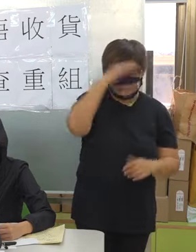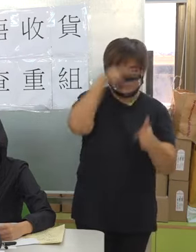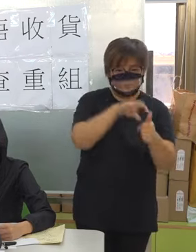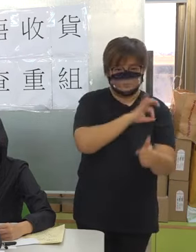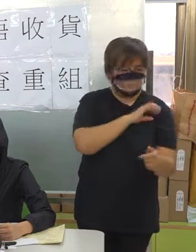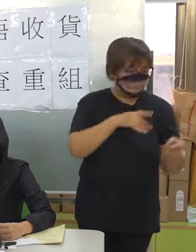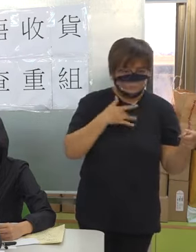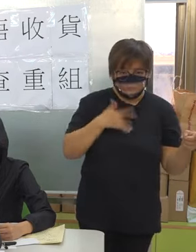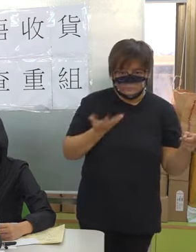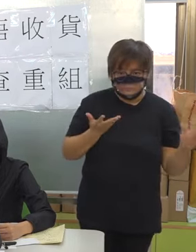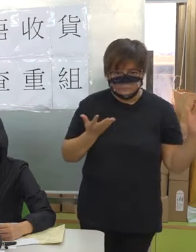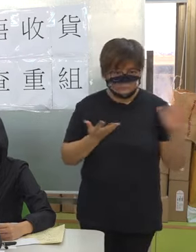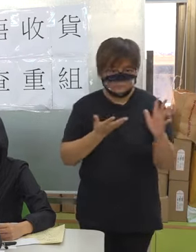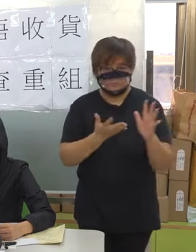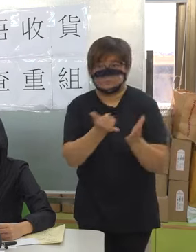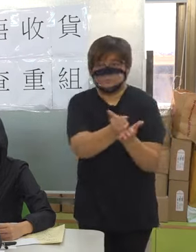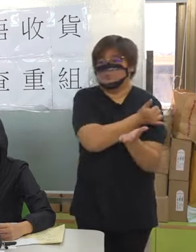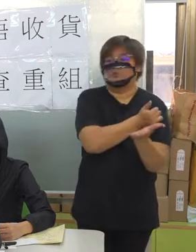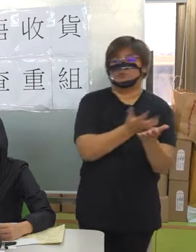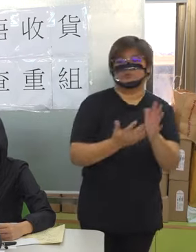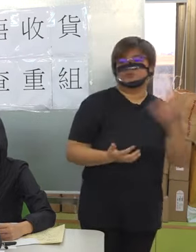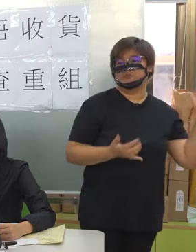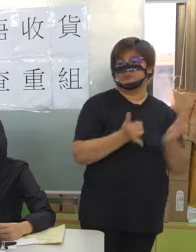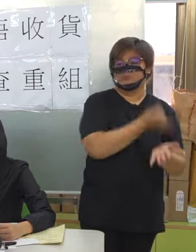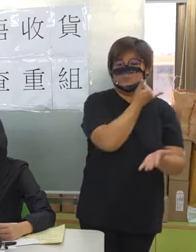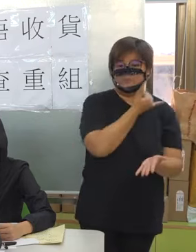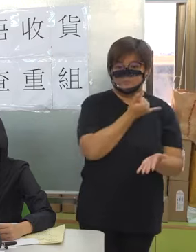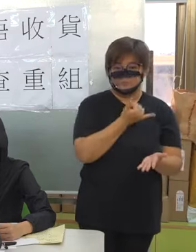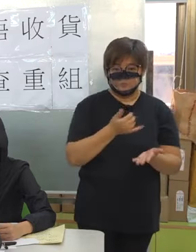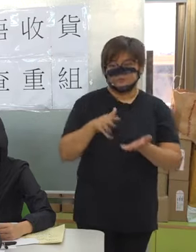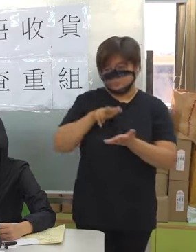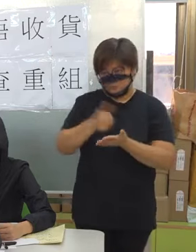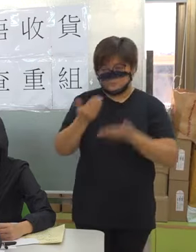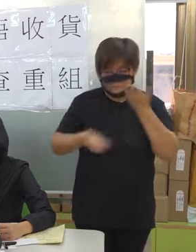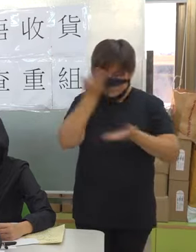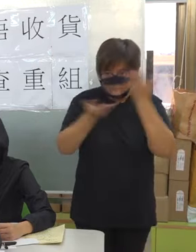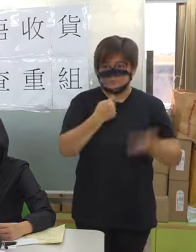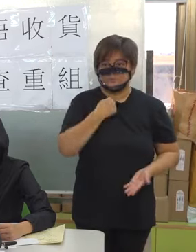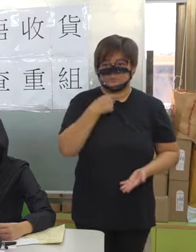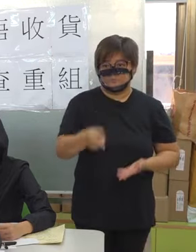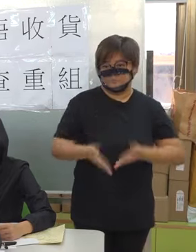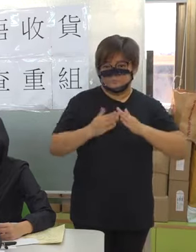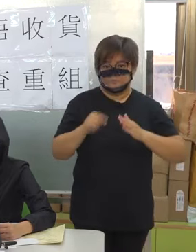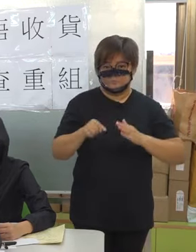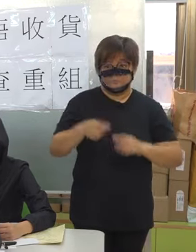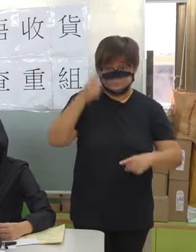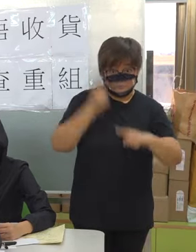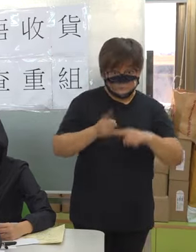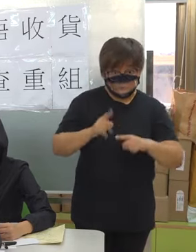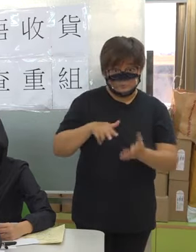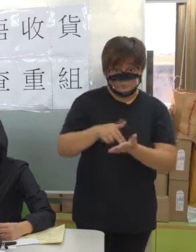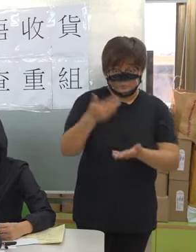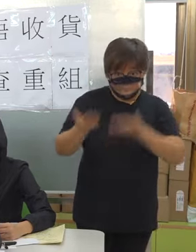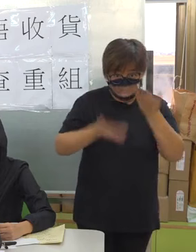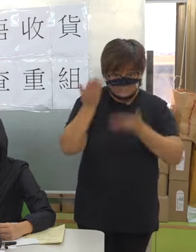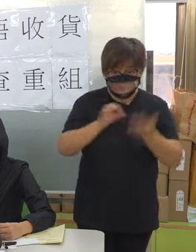機關調查，而真正的獨立調查委員會也必須根據香港法律第86章成立。委員會的主